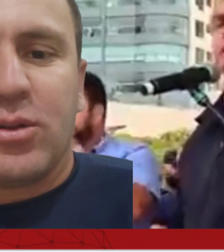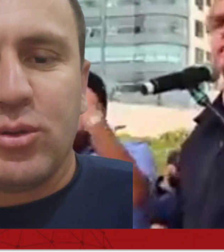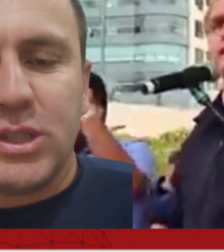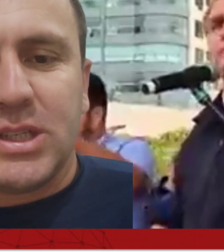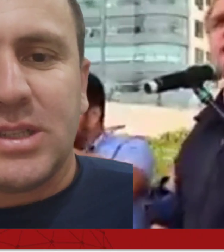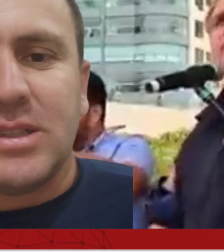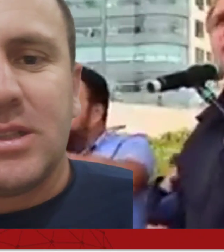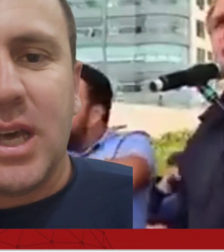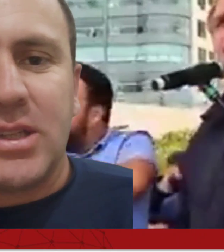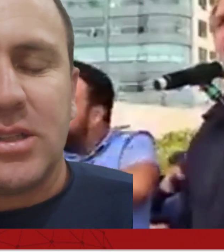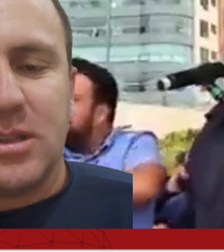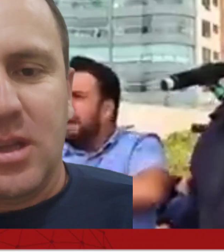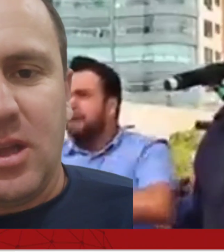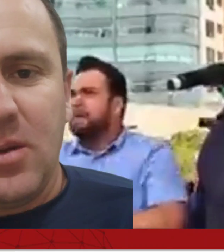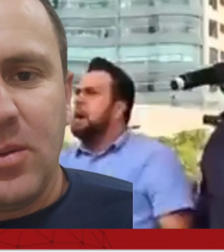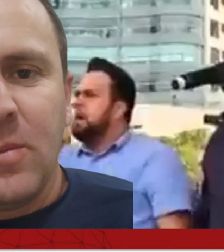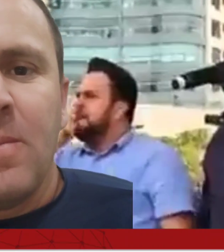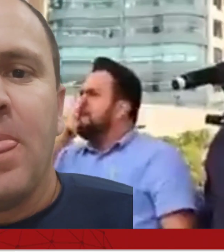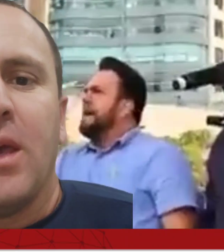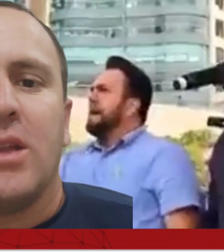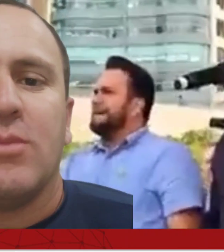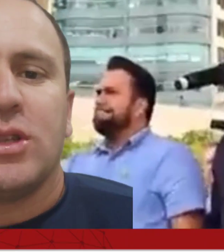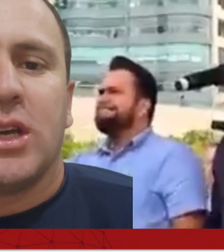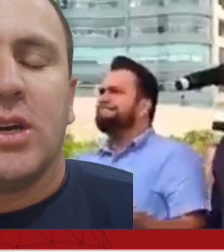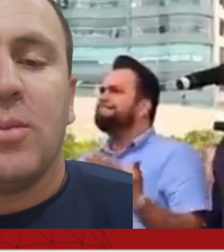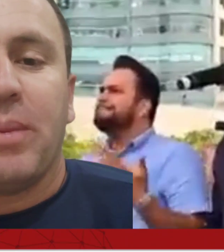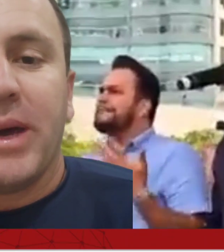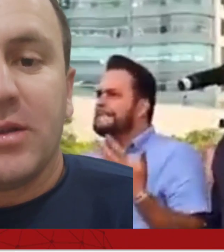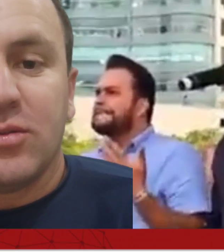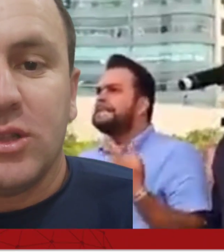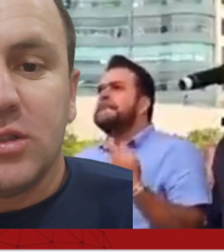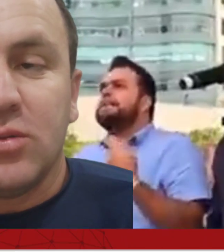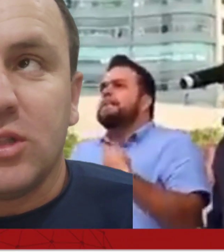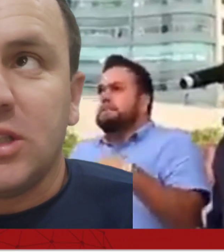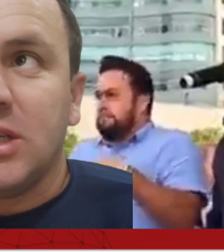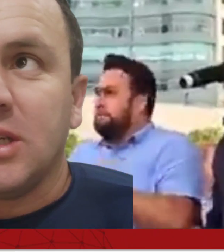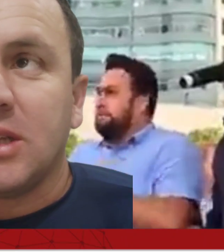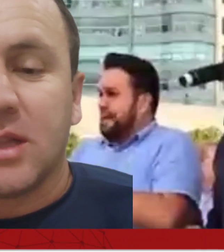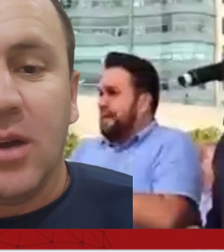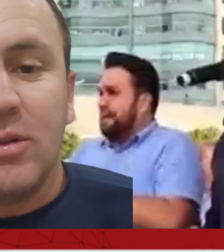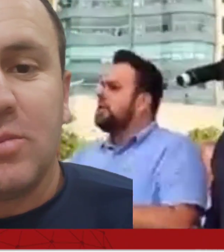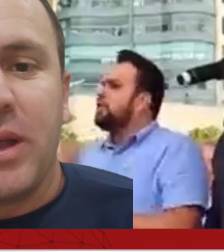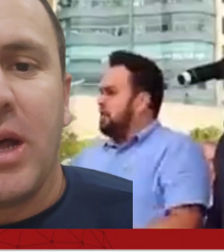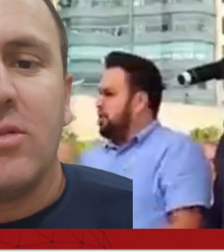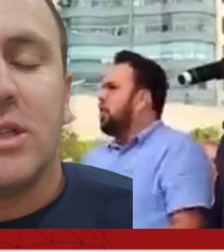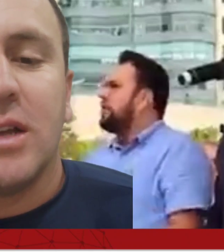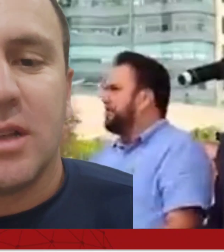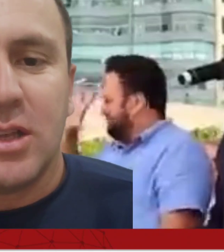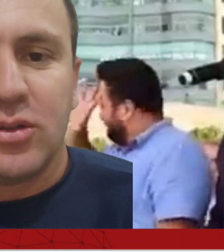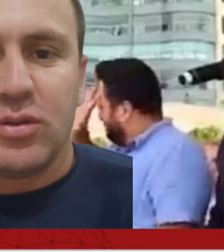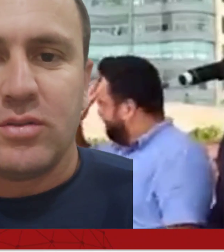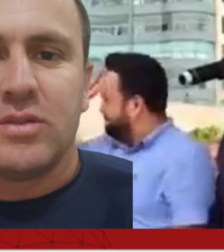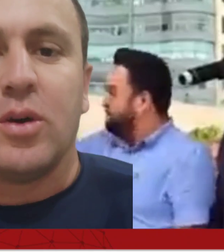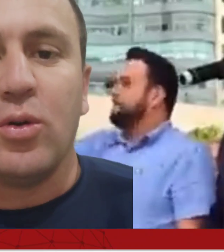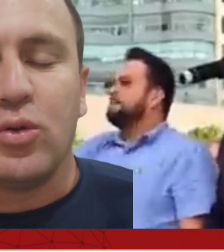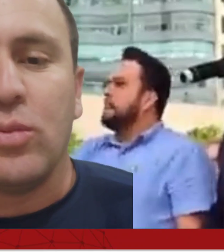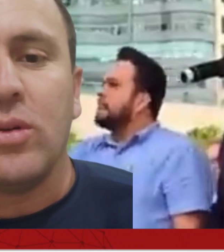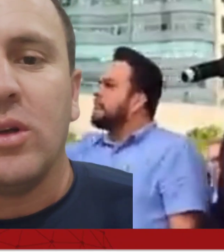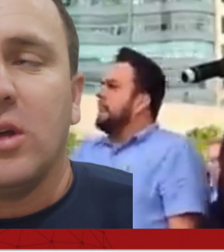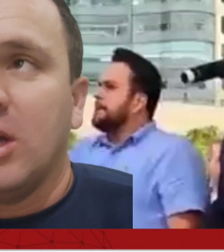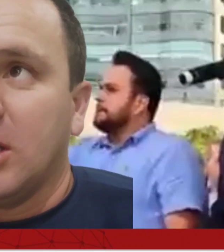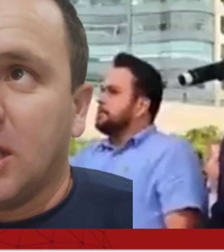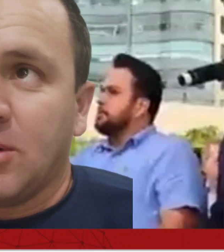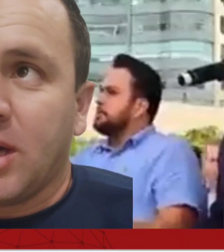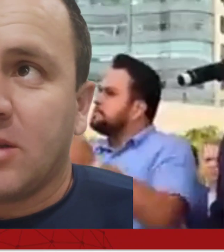chegando perto do dia 7 de setembro e estamos chegando perto do dia tão esperado, dia das eleições,